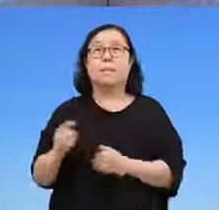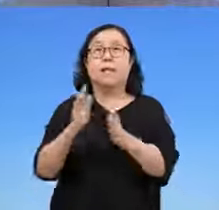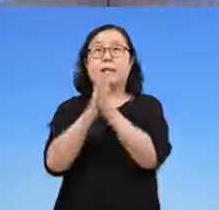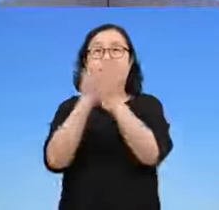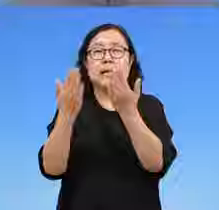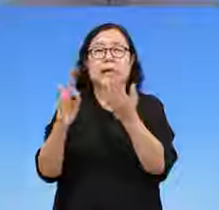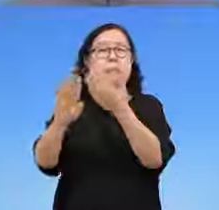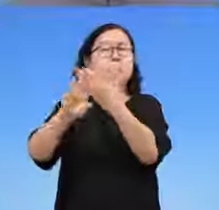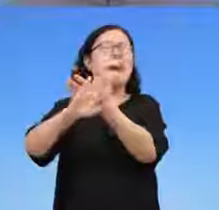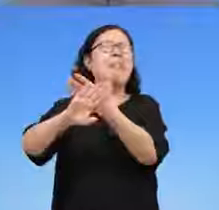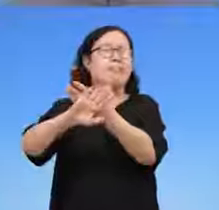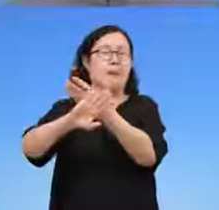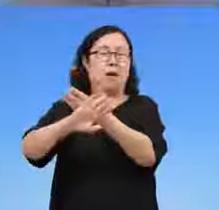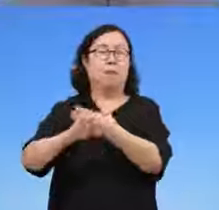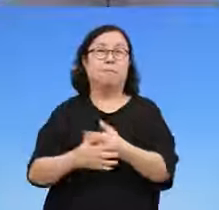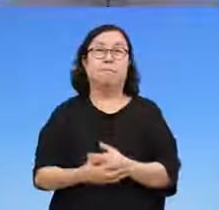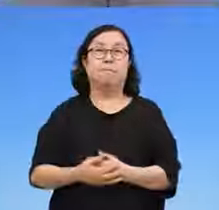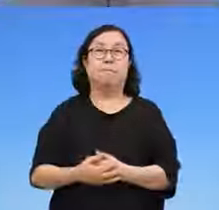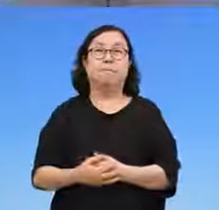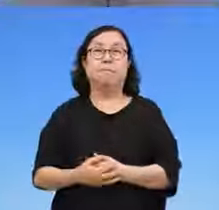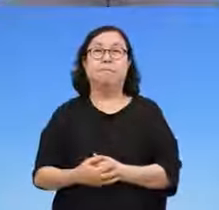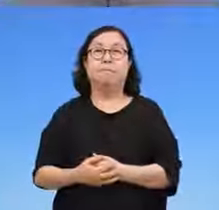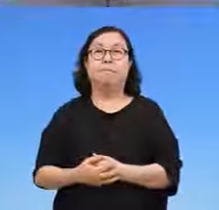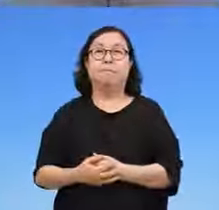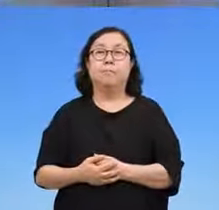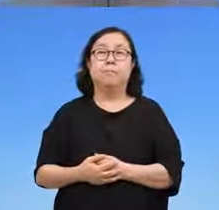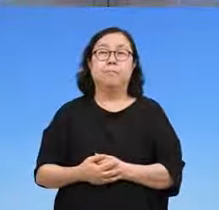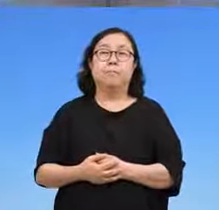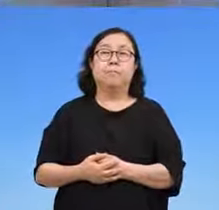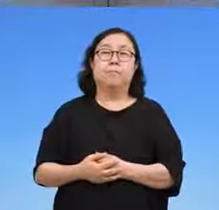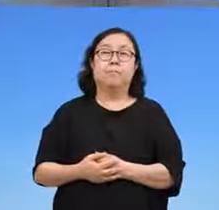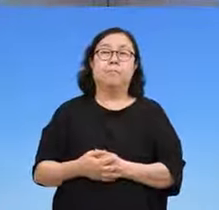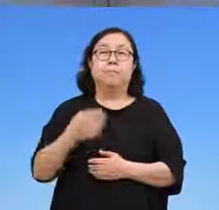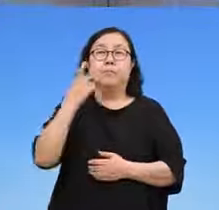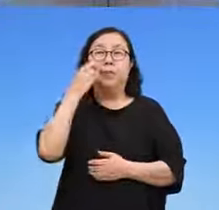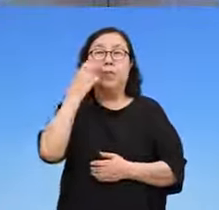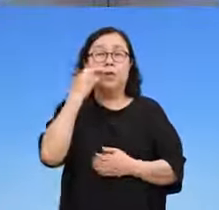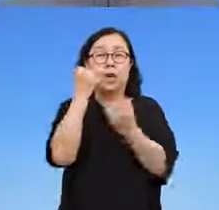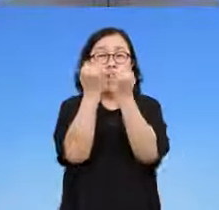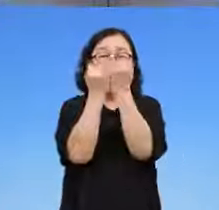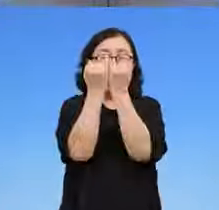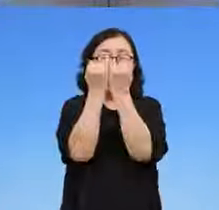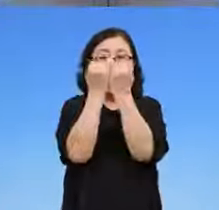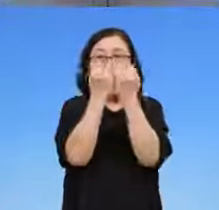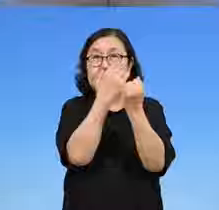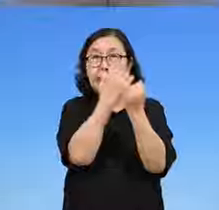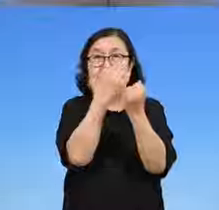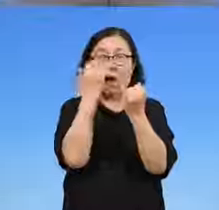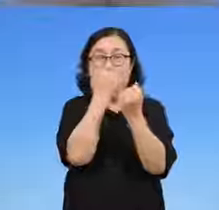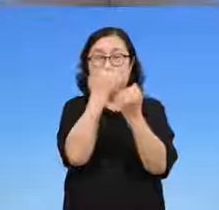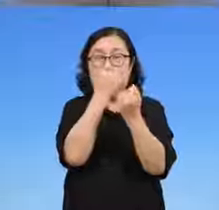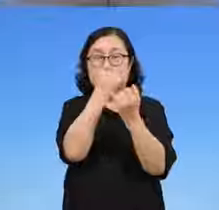이 책은요, 정반대예요. 정반대. 이 책은요, 지금 미국에서 동성애와 성적 타락의 물결이 범람하는